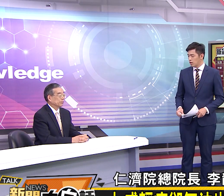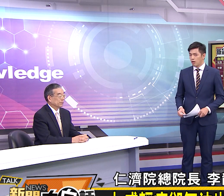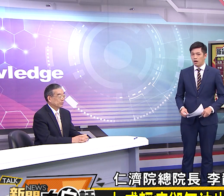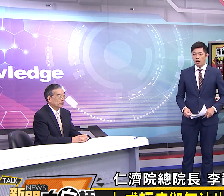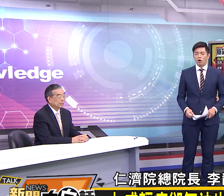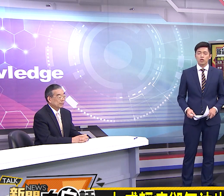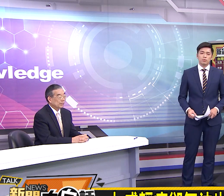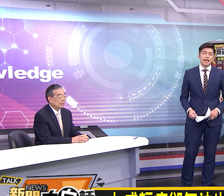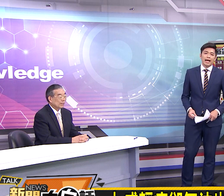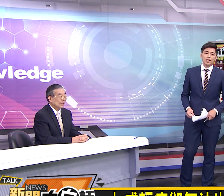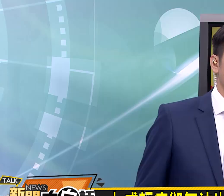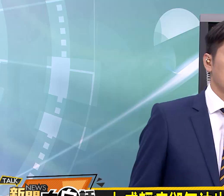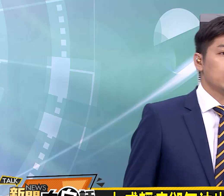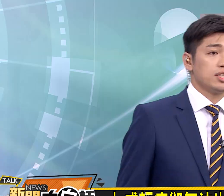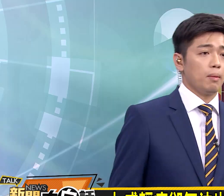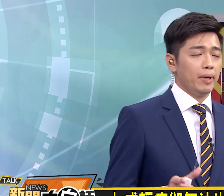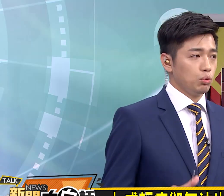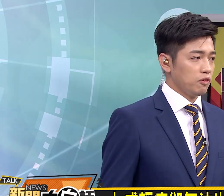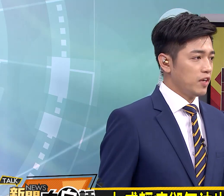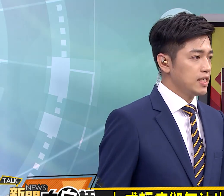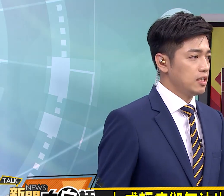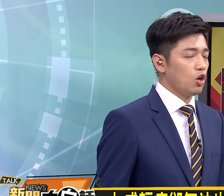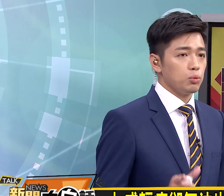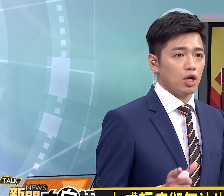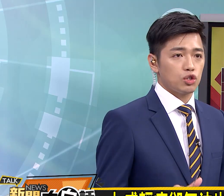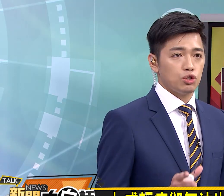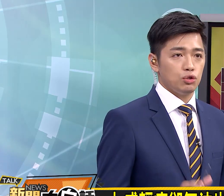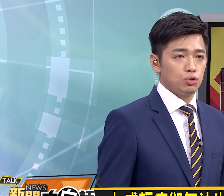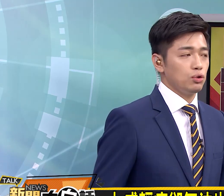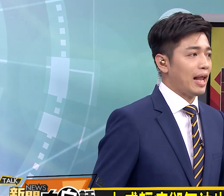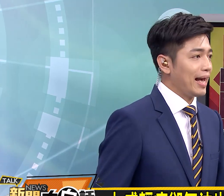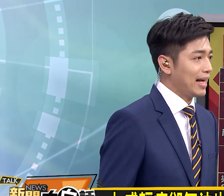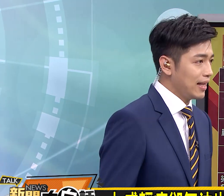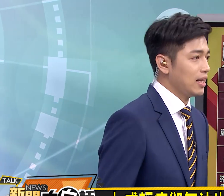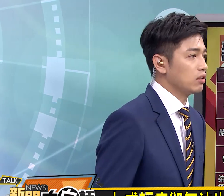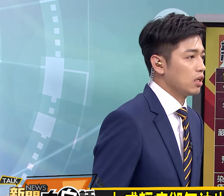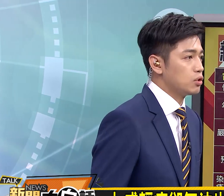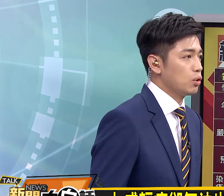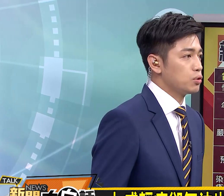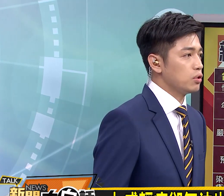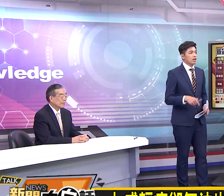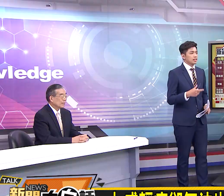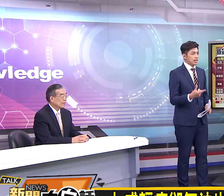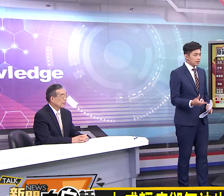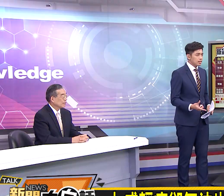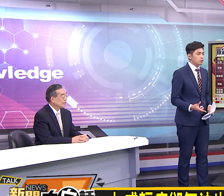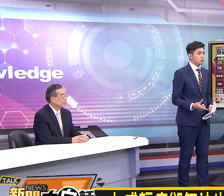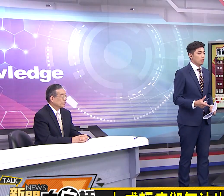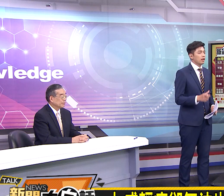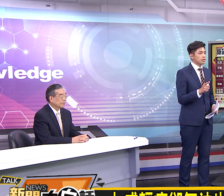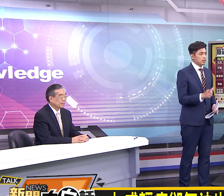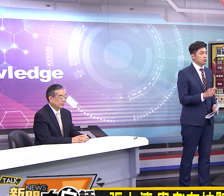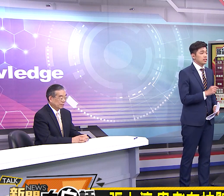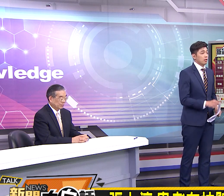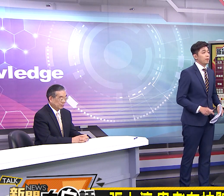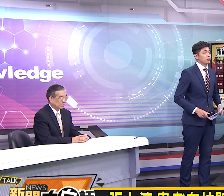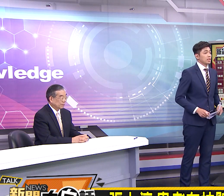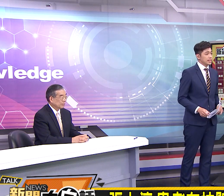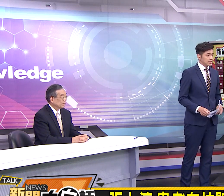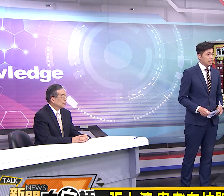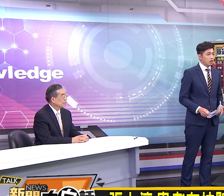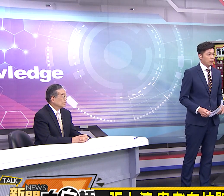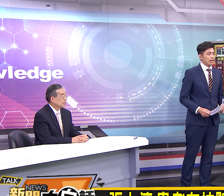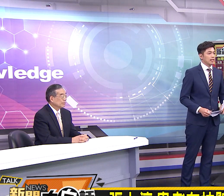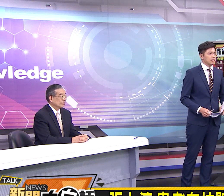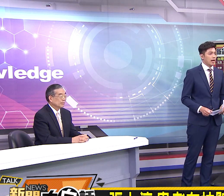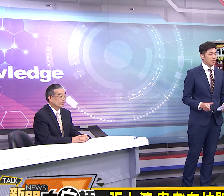的。 好，那我们再来看到，根据这个病毒的分析，我们就要持续来看到的就是张善纯针对这个病